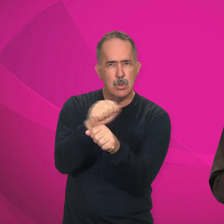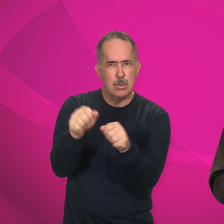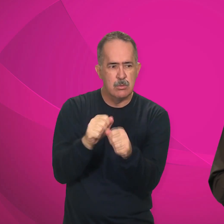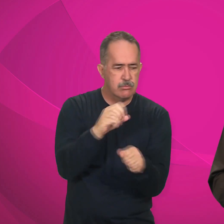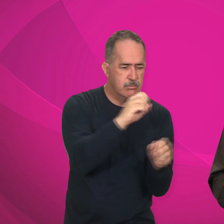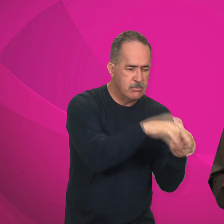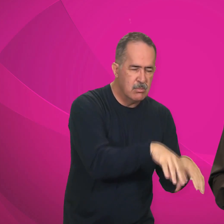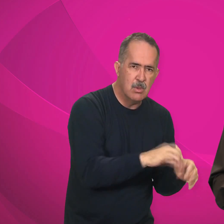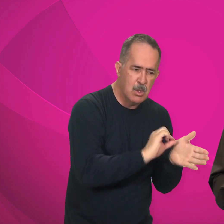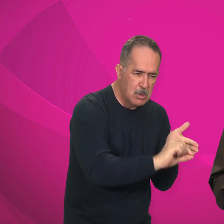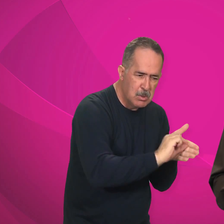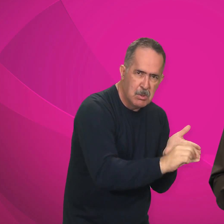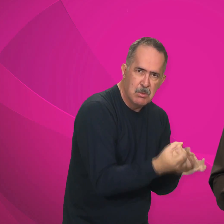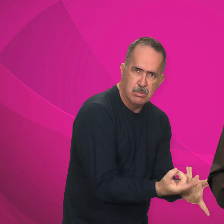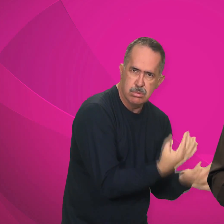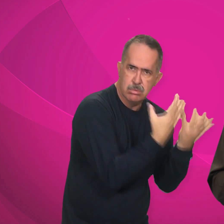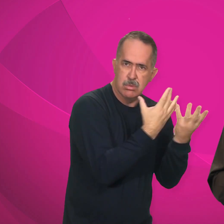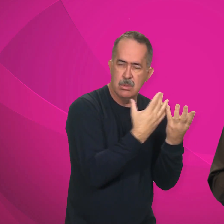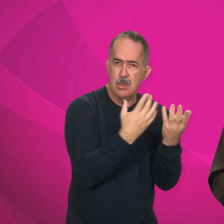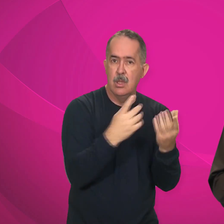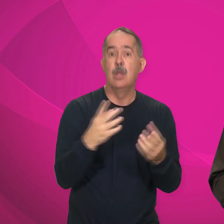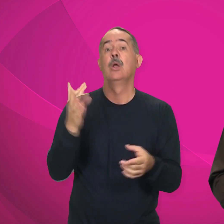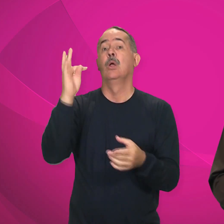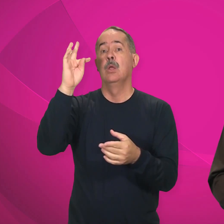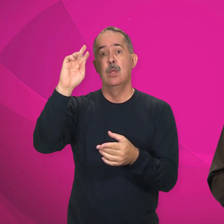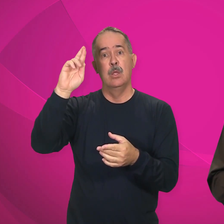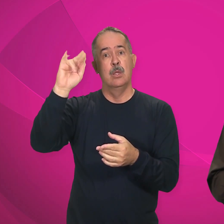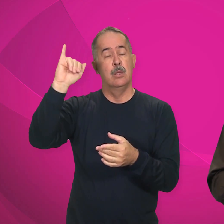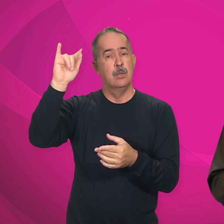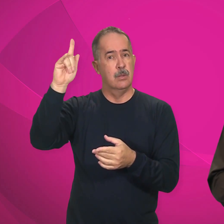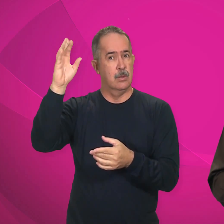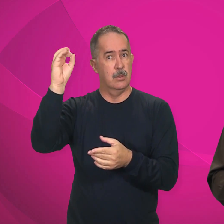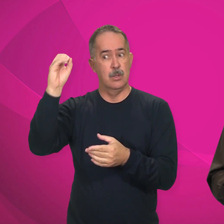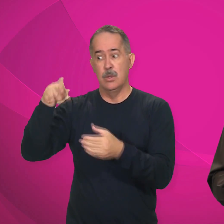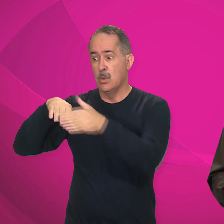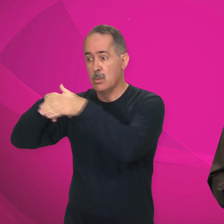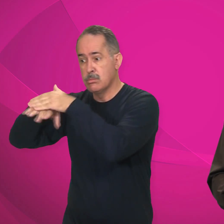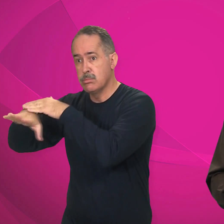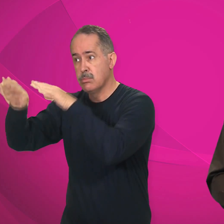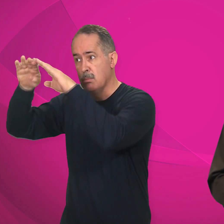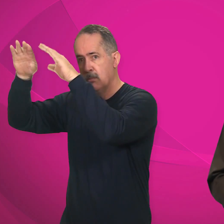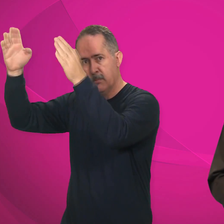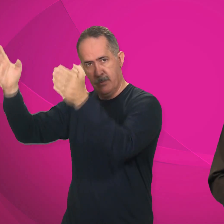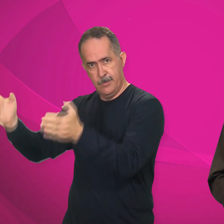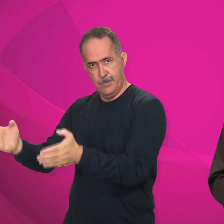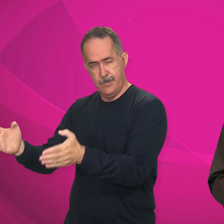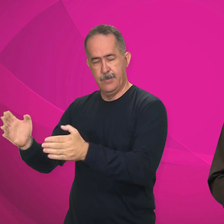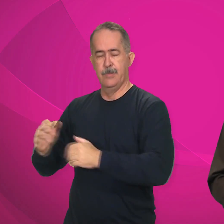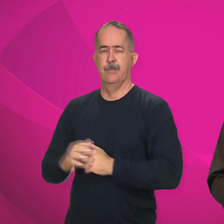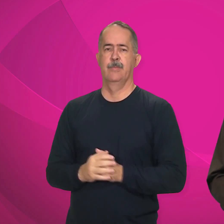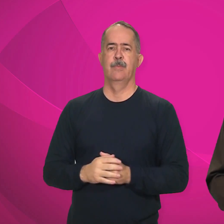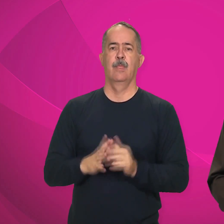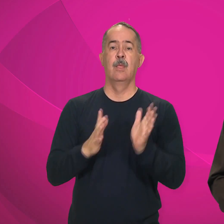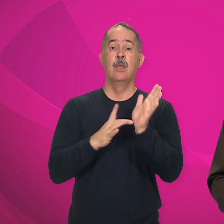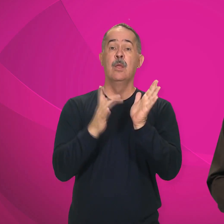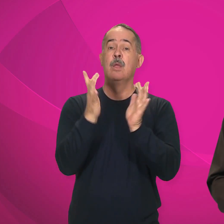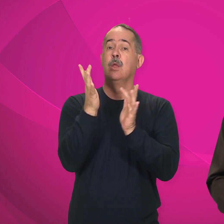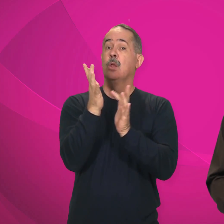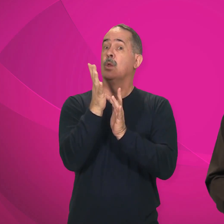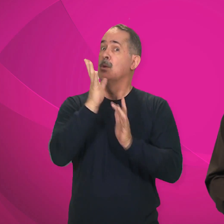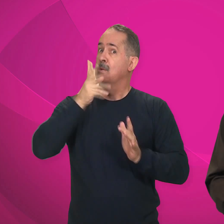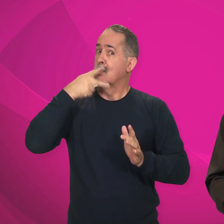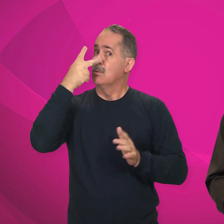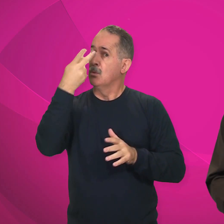feixes para ser queimado. Recolhei, porém, o trigo no celeiro. E